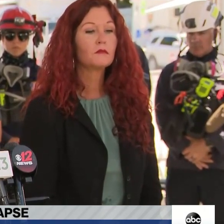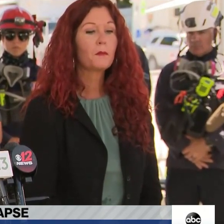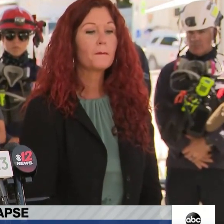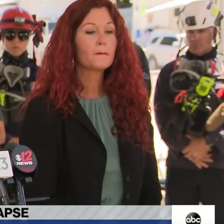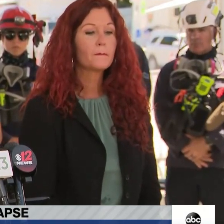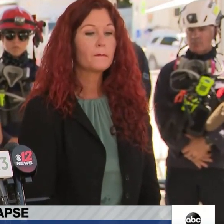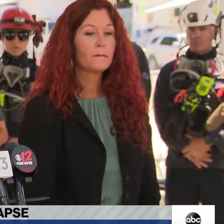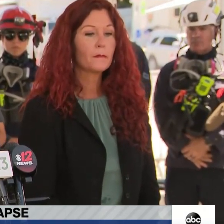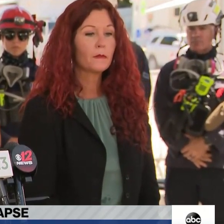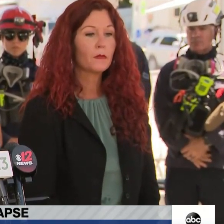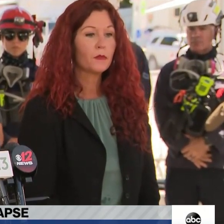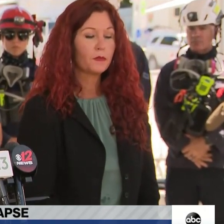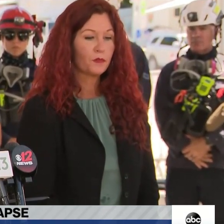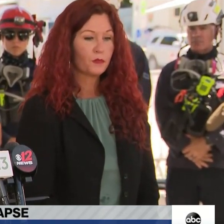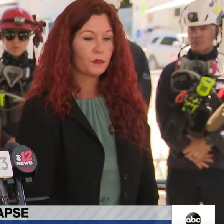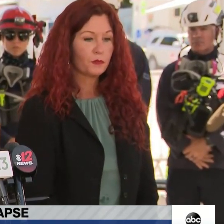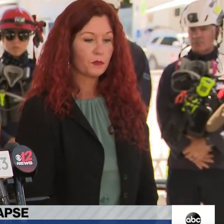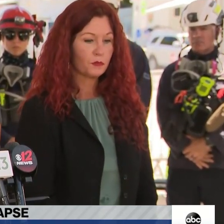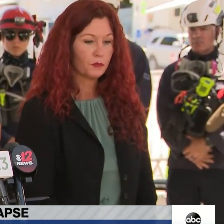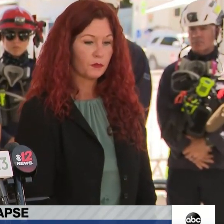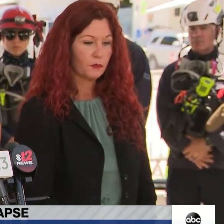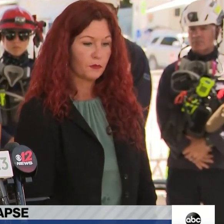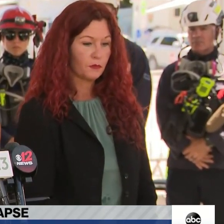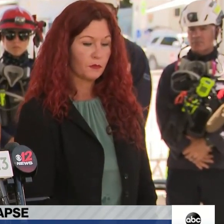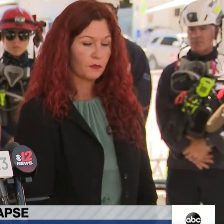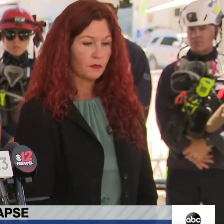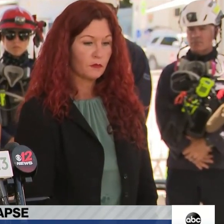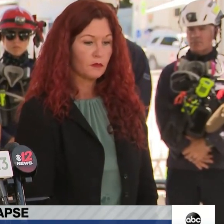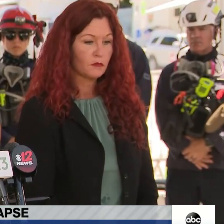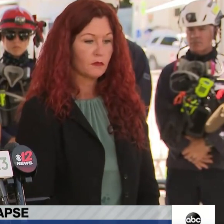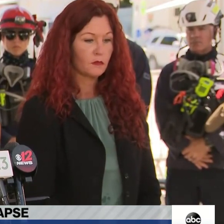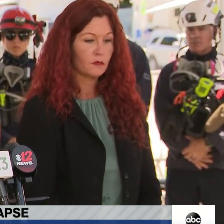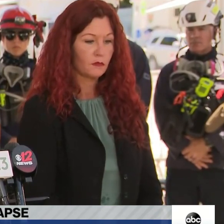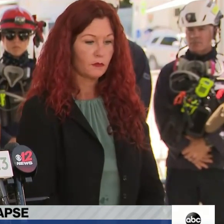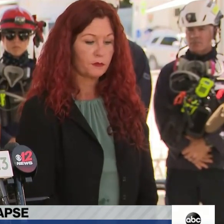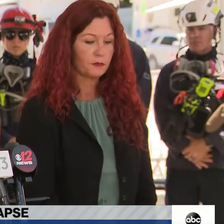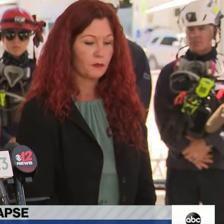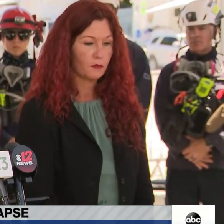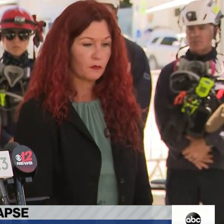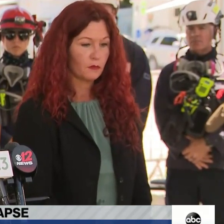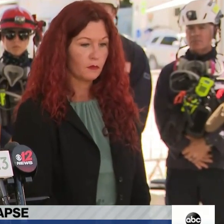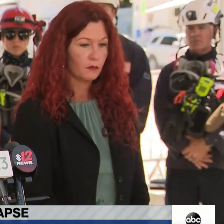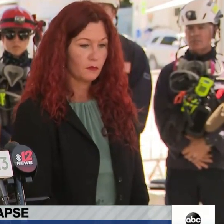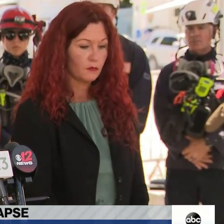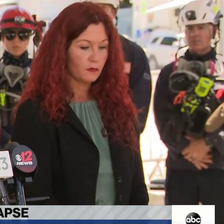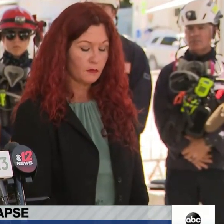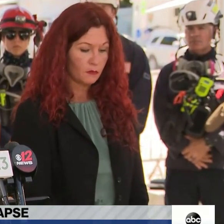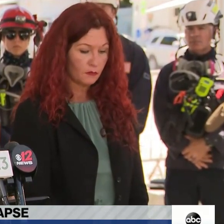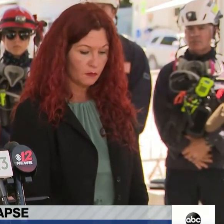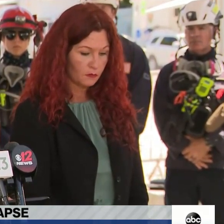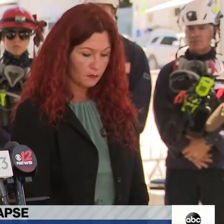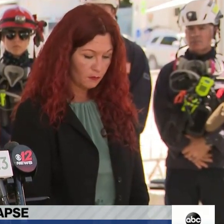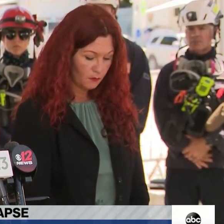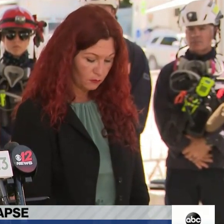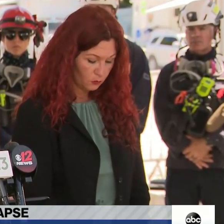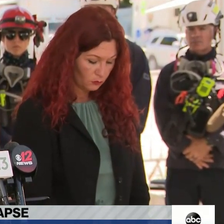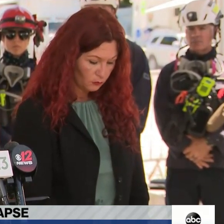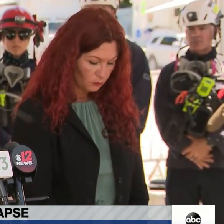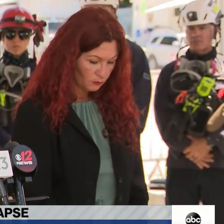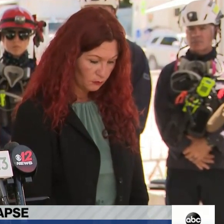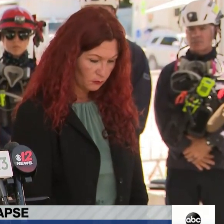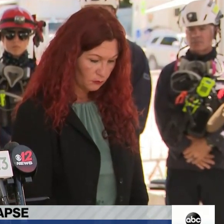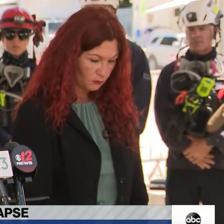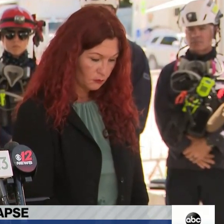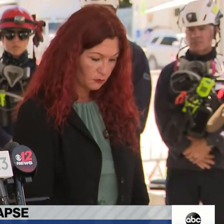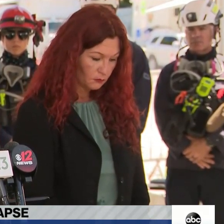Como mencionó el gobernador, estamos haciendo todo lo posible para avanzar con la demolición tan pronto como tengamos un